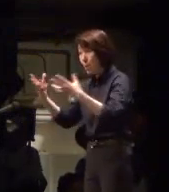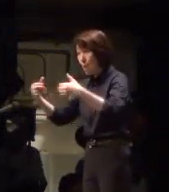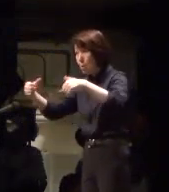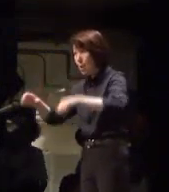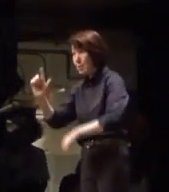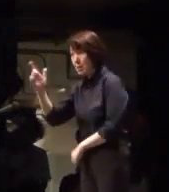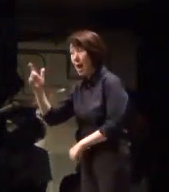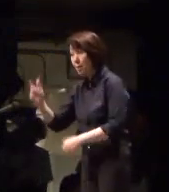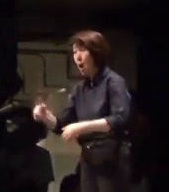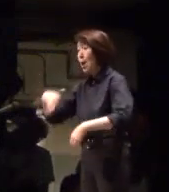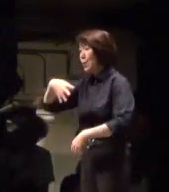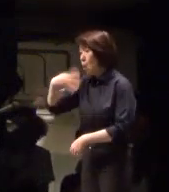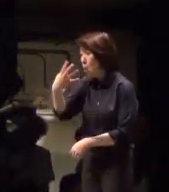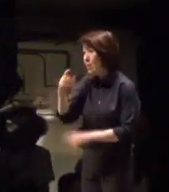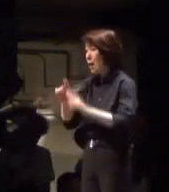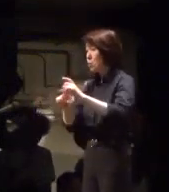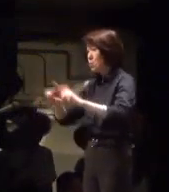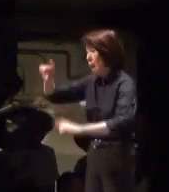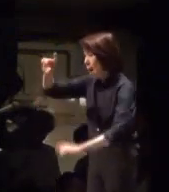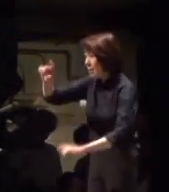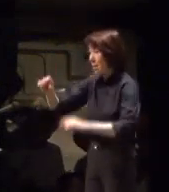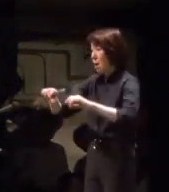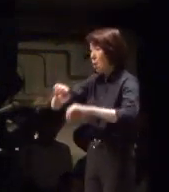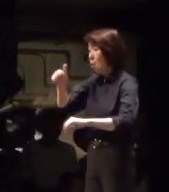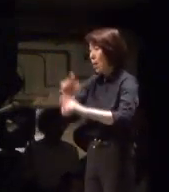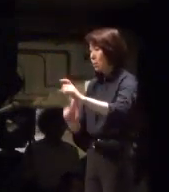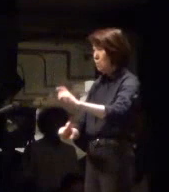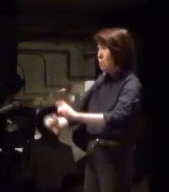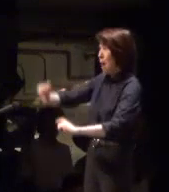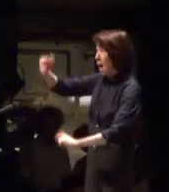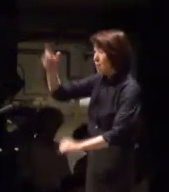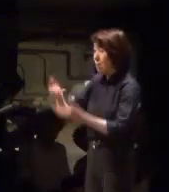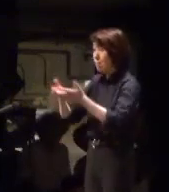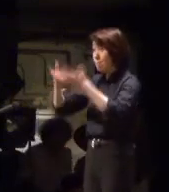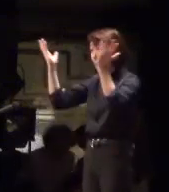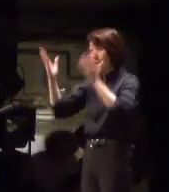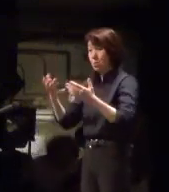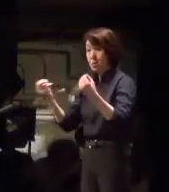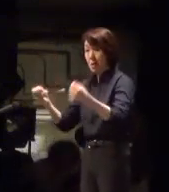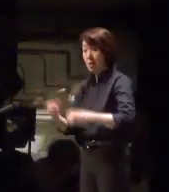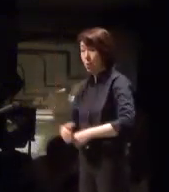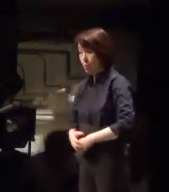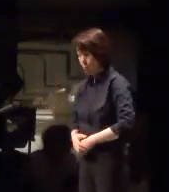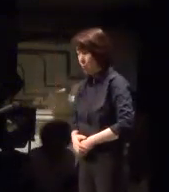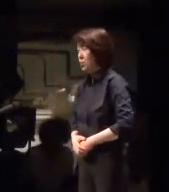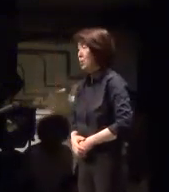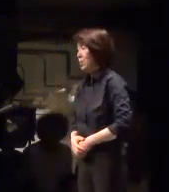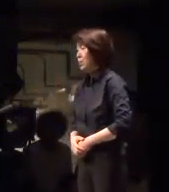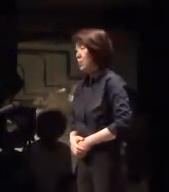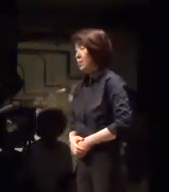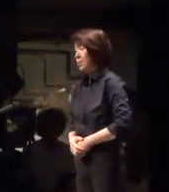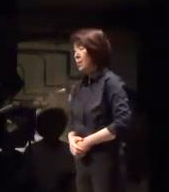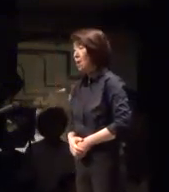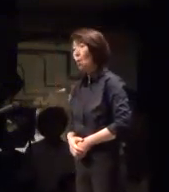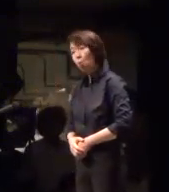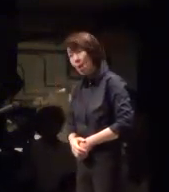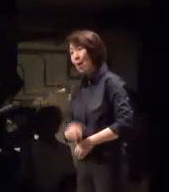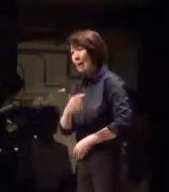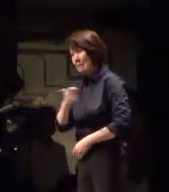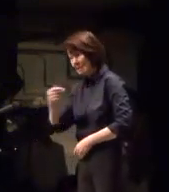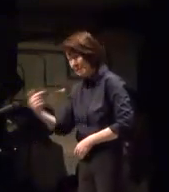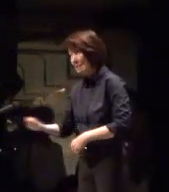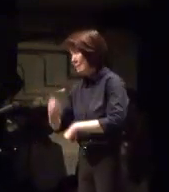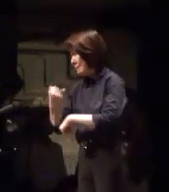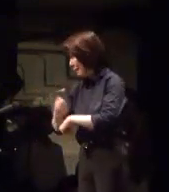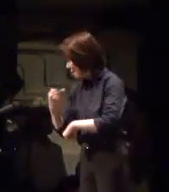を400倍とか500倍もすでにまき散らしてしまったという事故だったことです。大変な事故